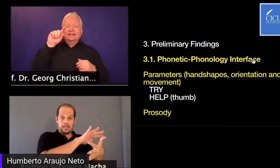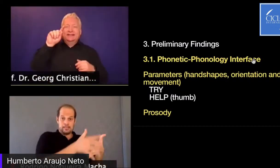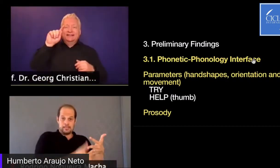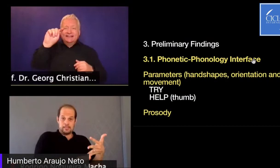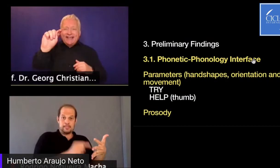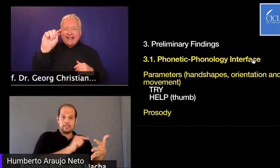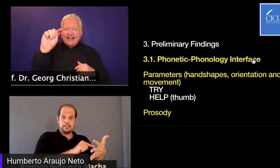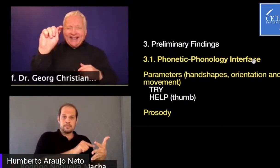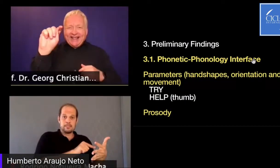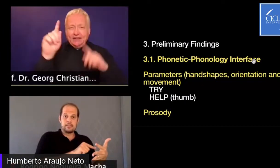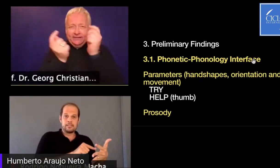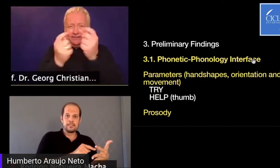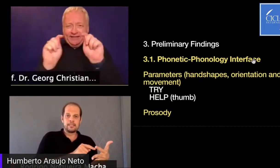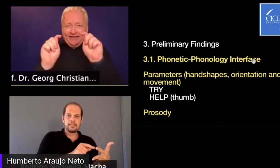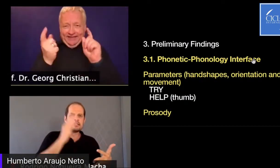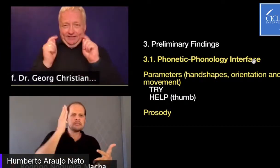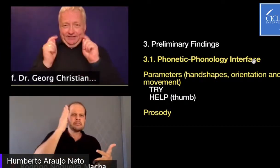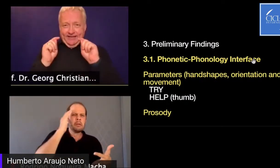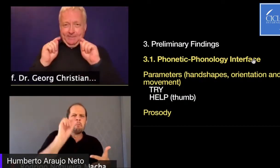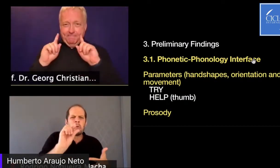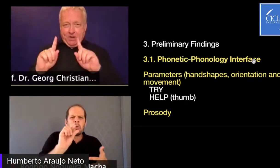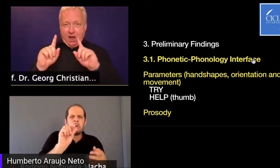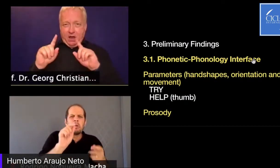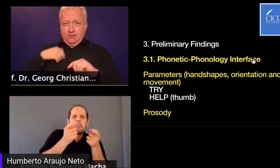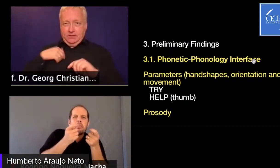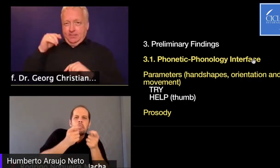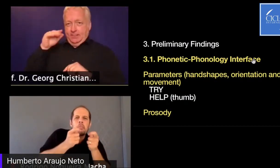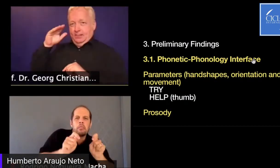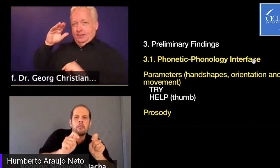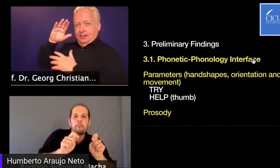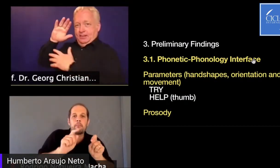E na Libras você tem